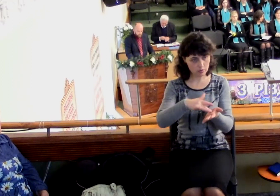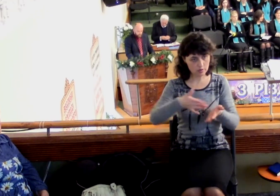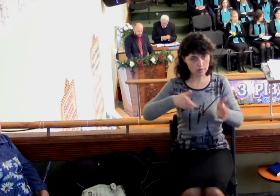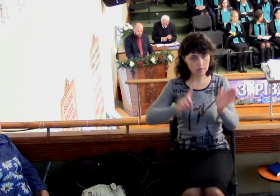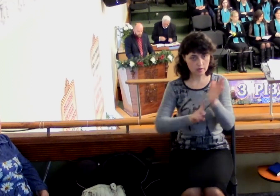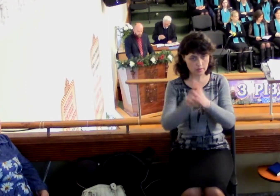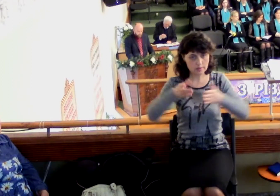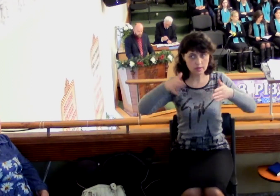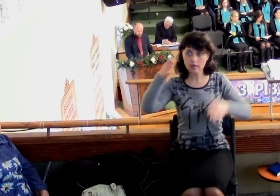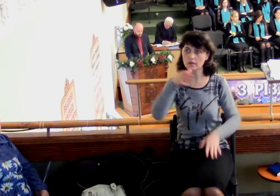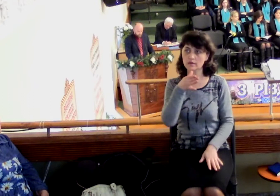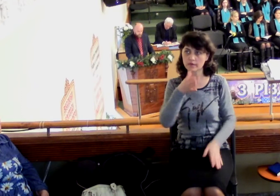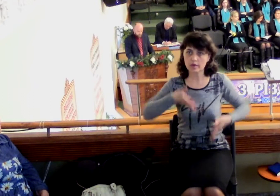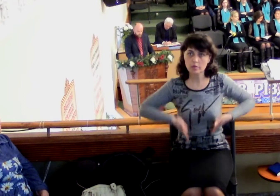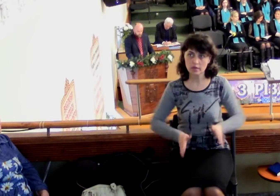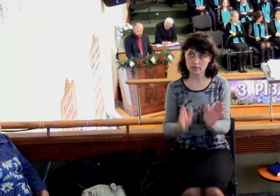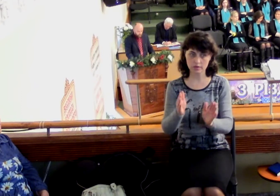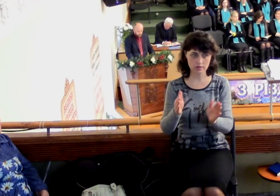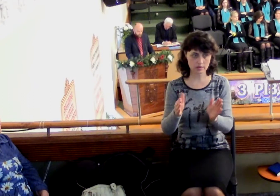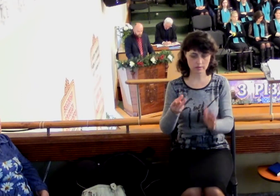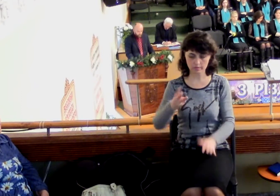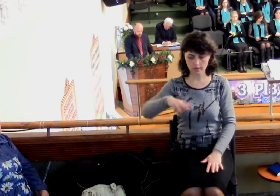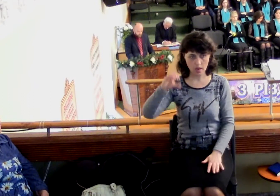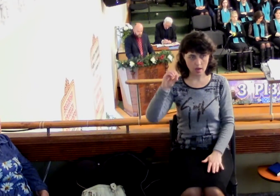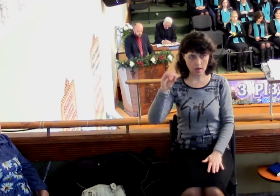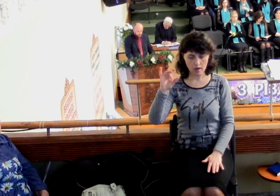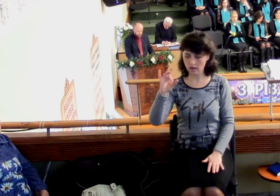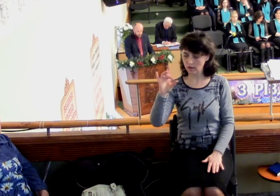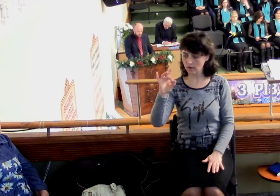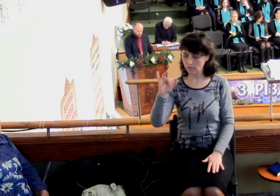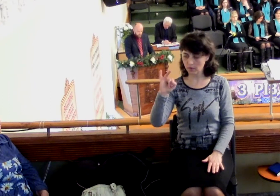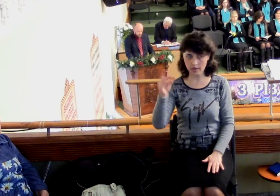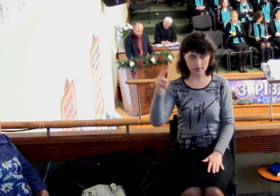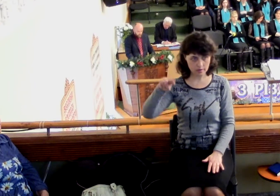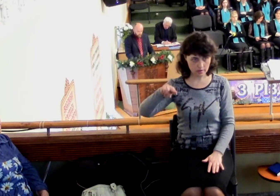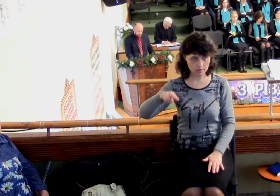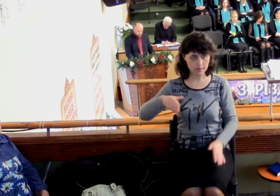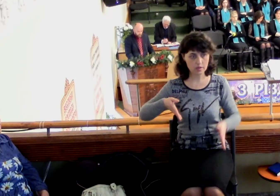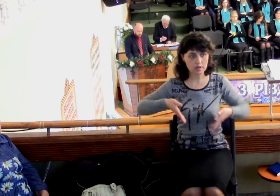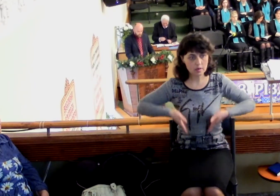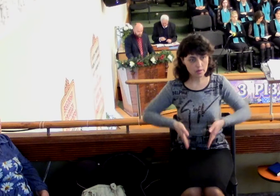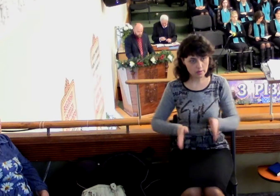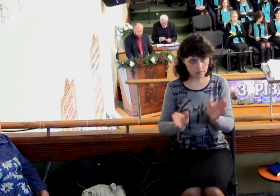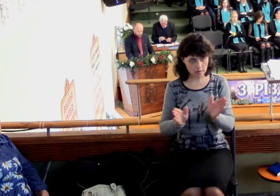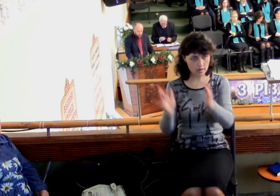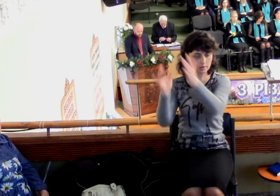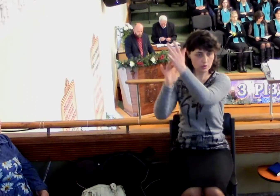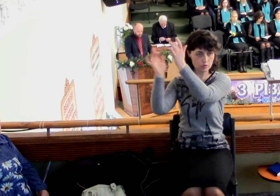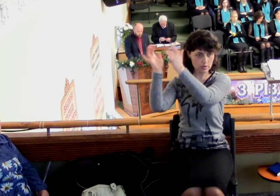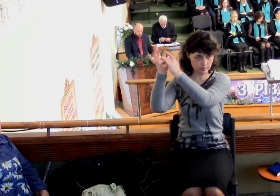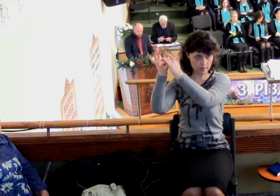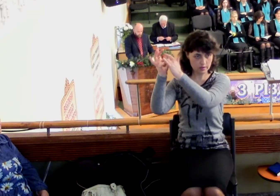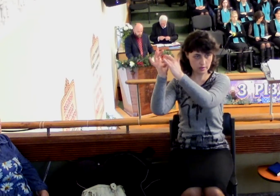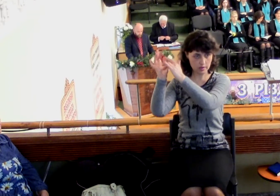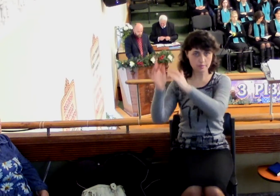первенца, и спеленала его, и положила его в ясли, потому что не было места в гостинице. В той стране на